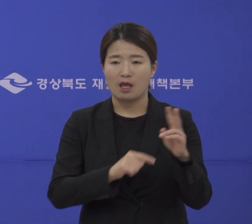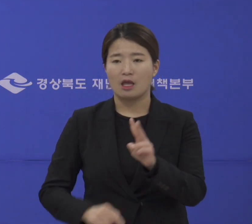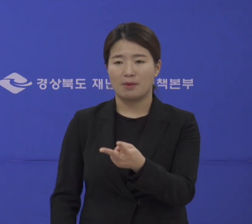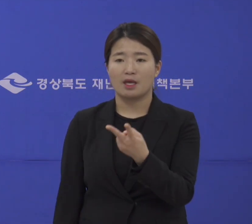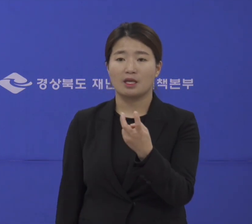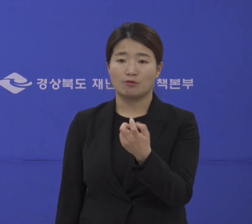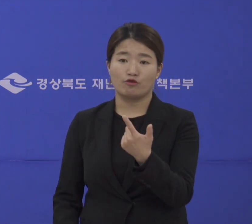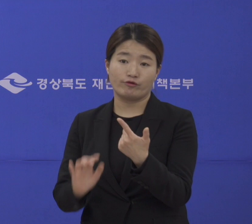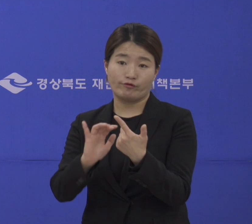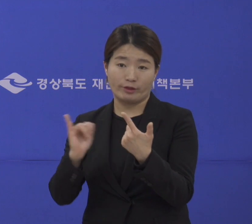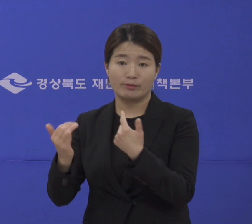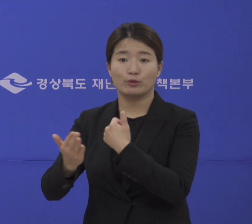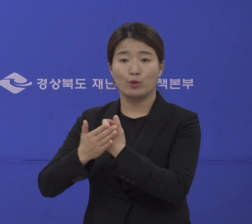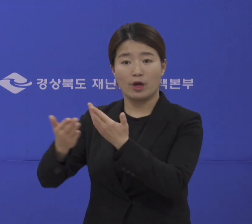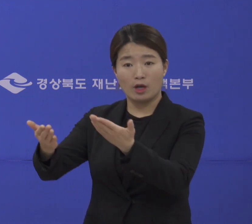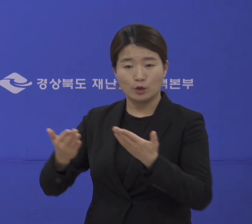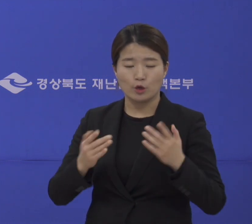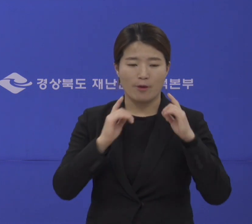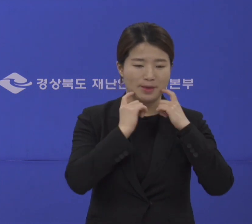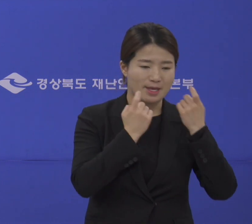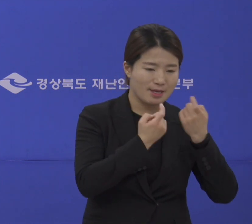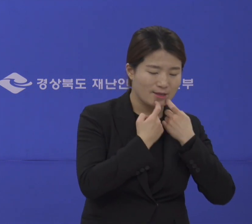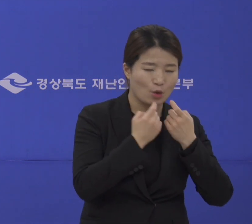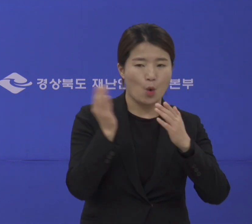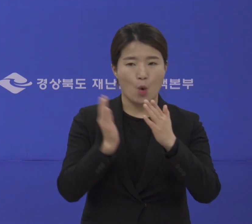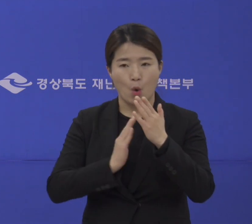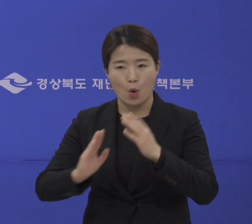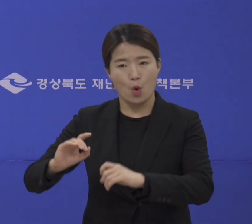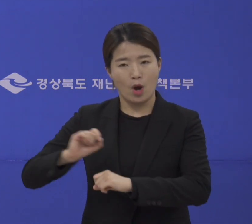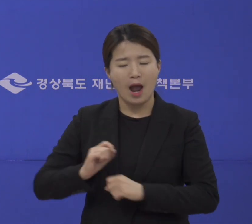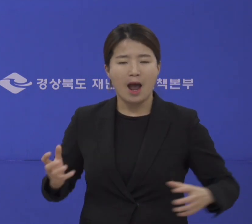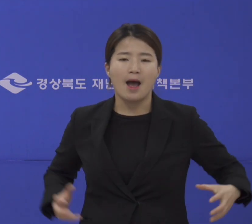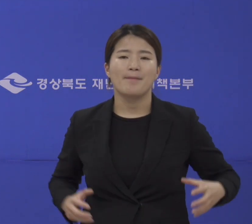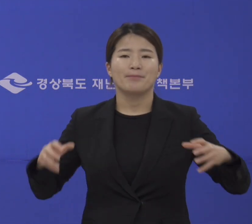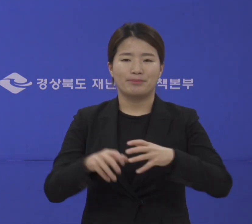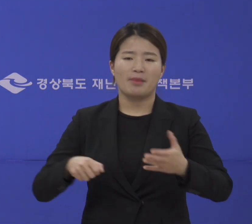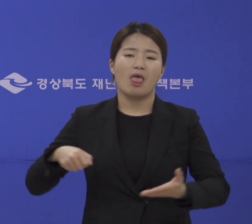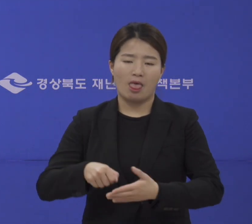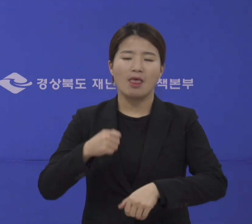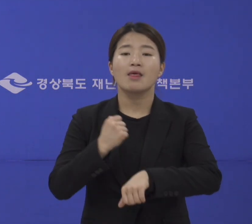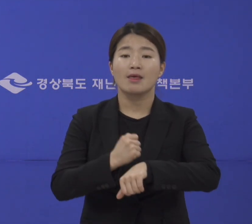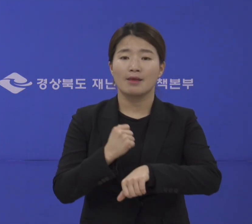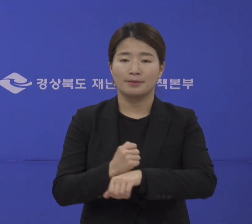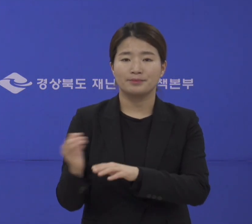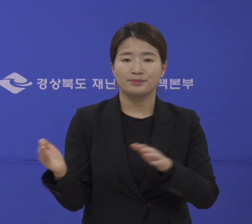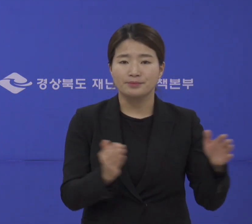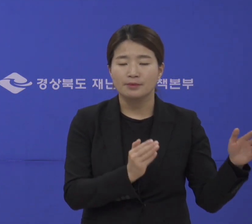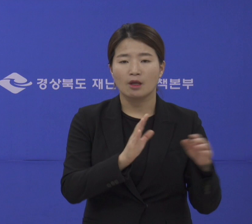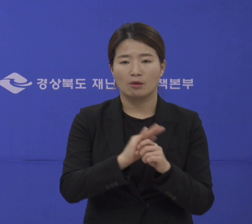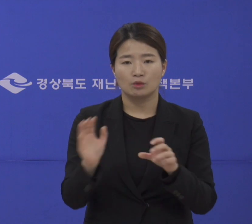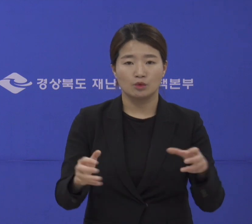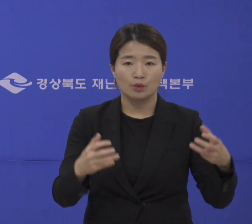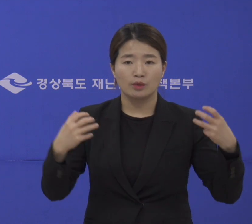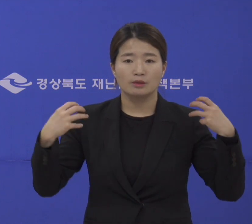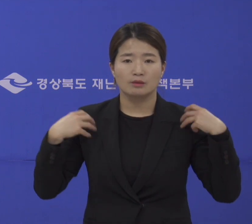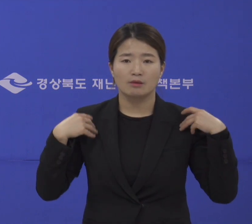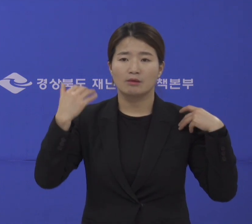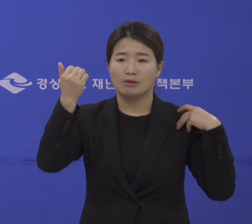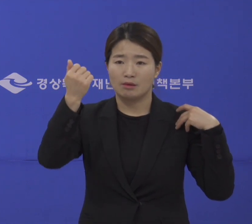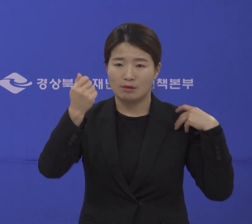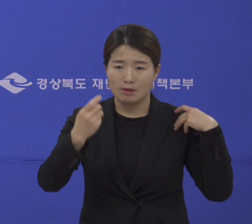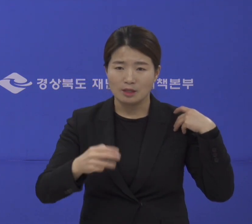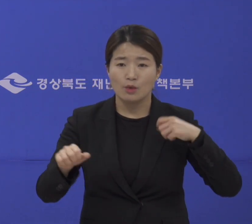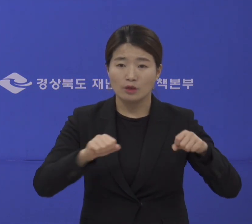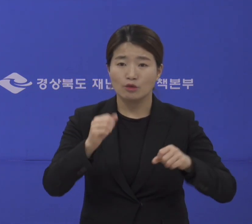266명이 투입돼서 민간군이 함께 하도록 그렇게 하겠습니다. 돈은 여러 가지를 했습니다.